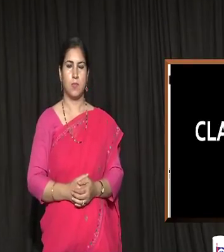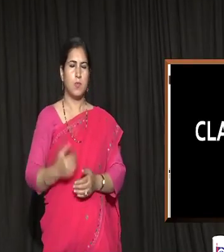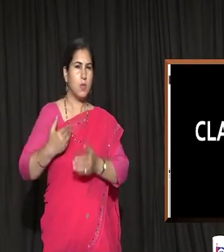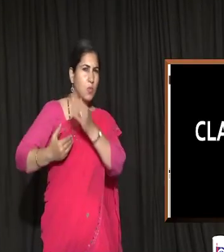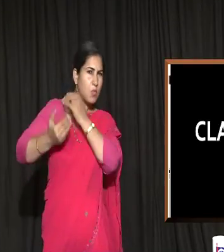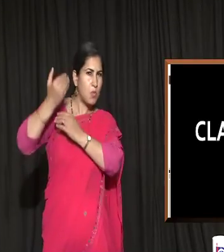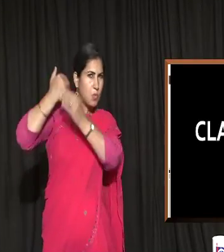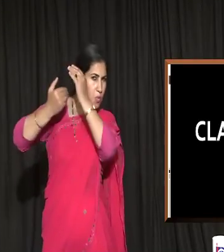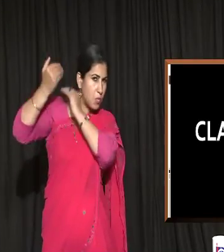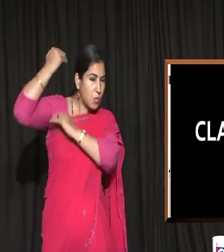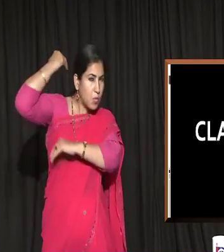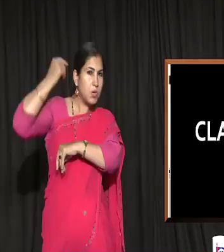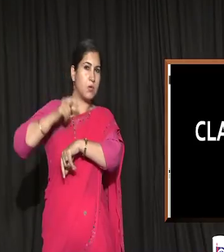Classical शास्त्रीय.